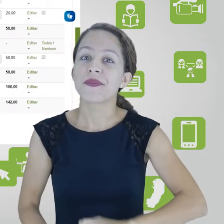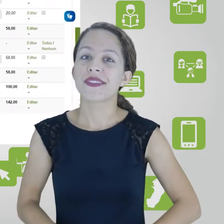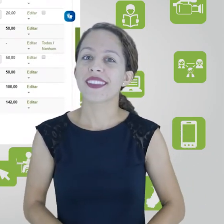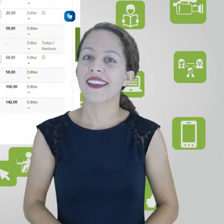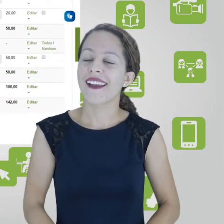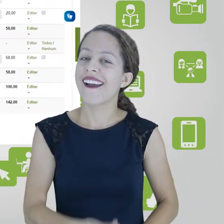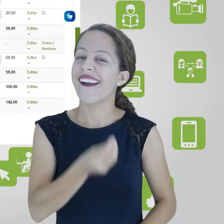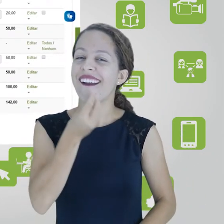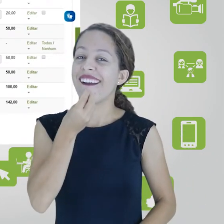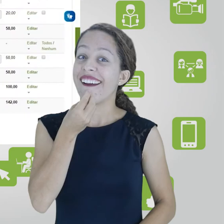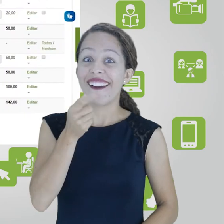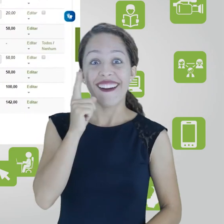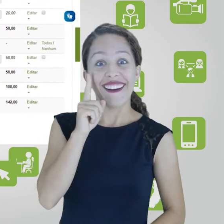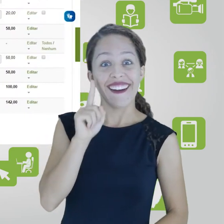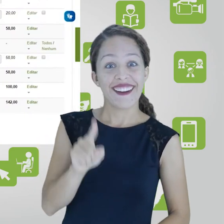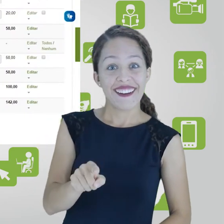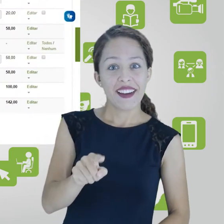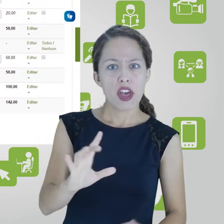B.